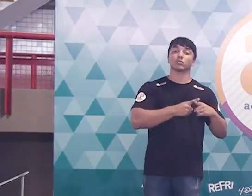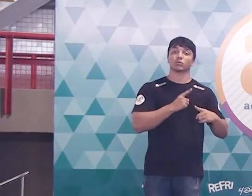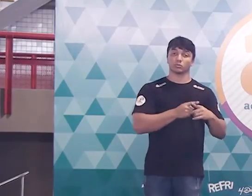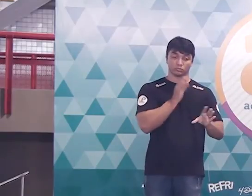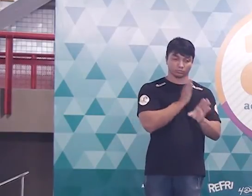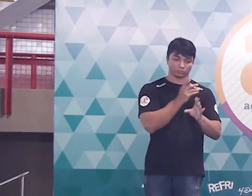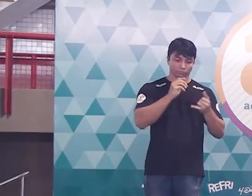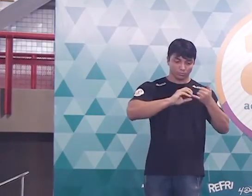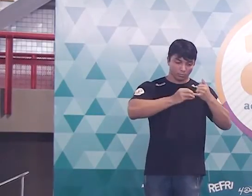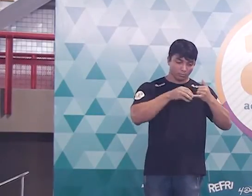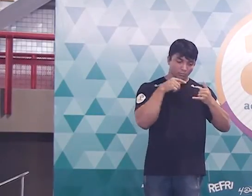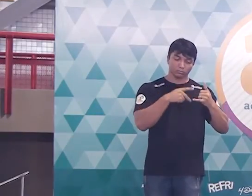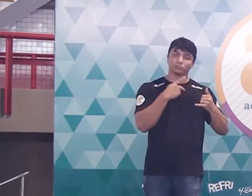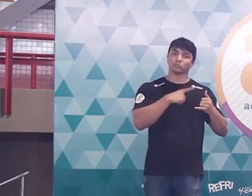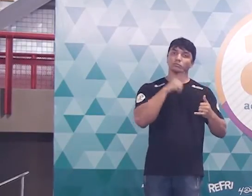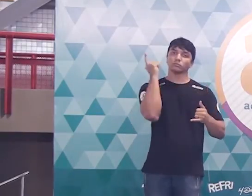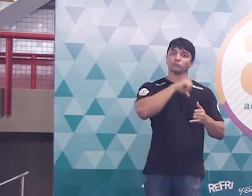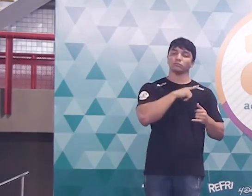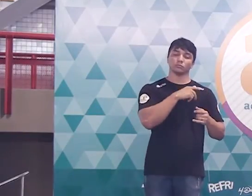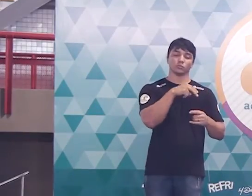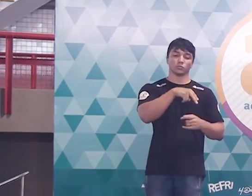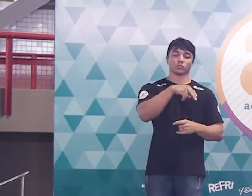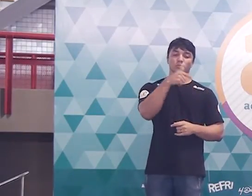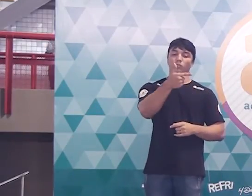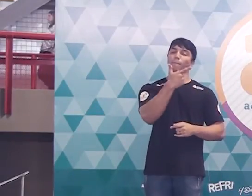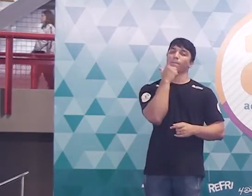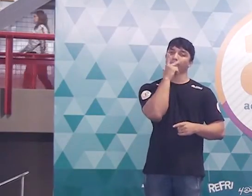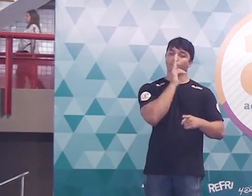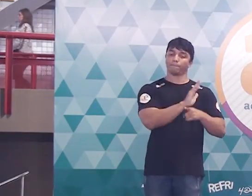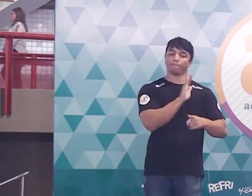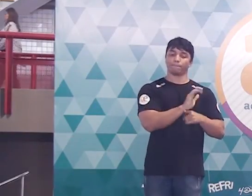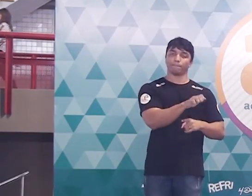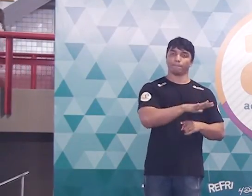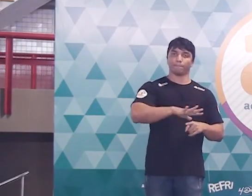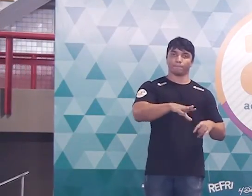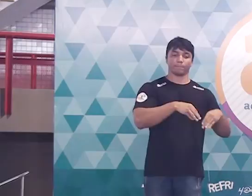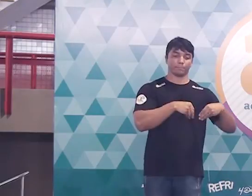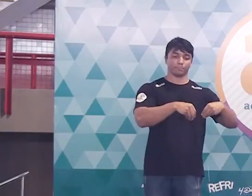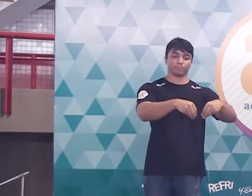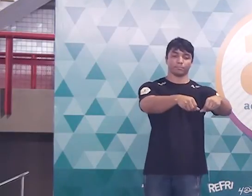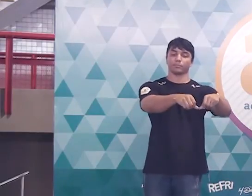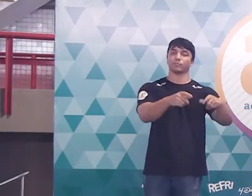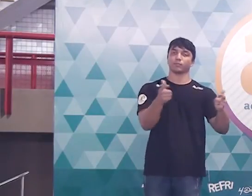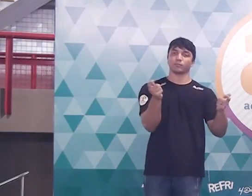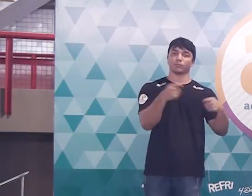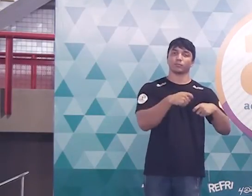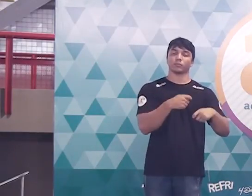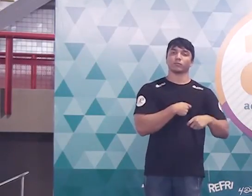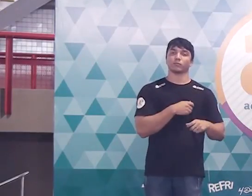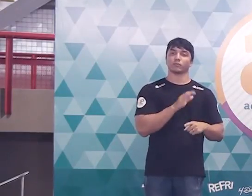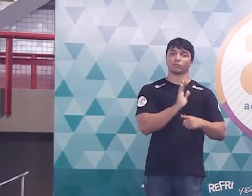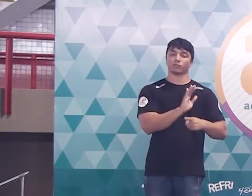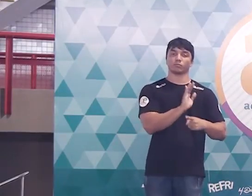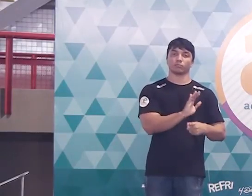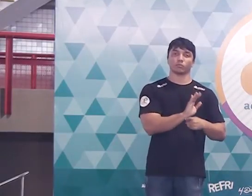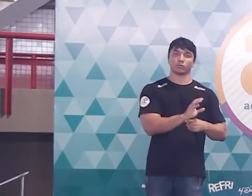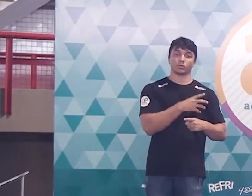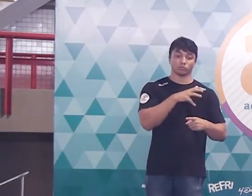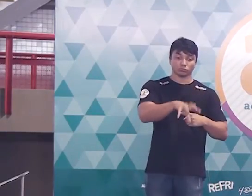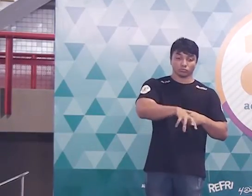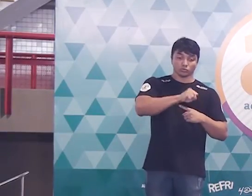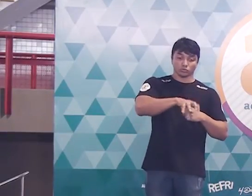o feijão é uma leguminosa. E qual a importância das leguminosas? Elas fixam o nitrogênio. Em vez de